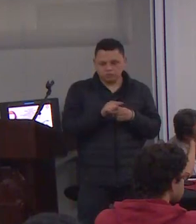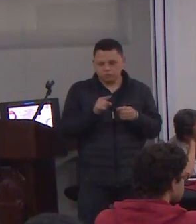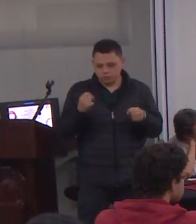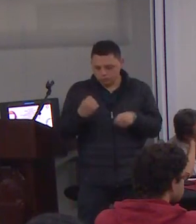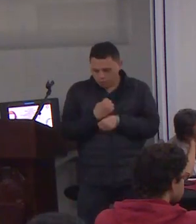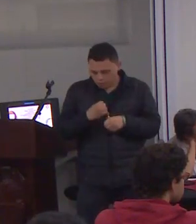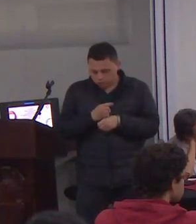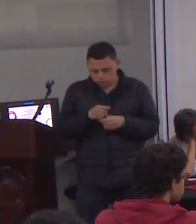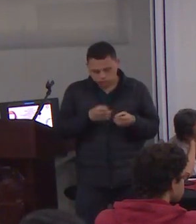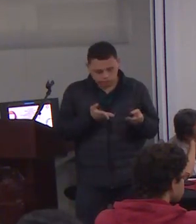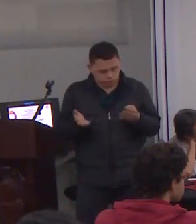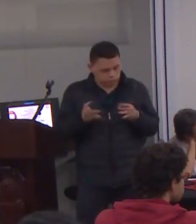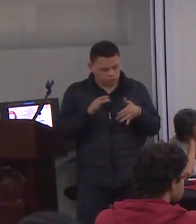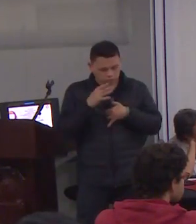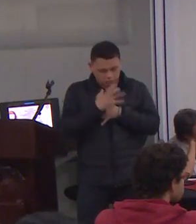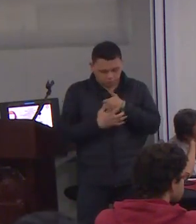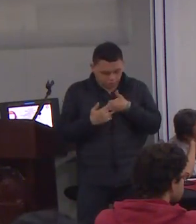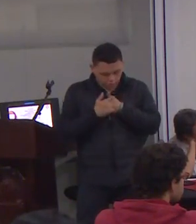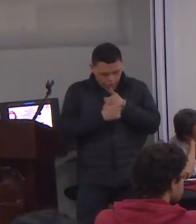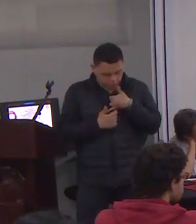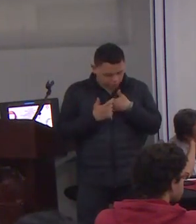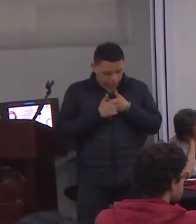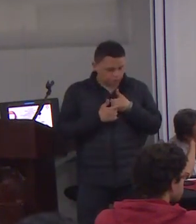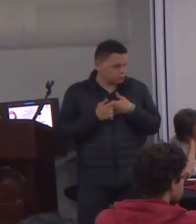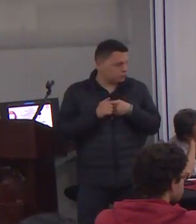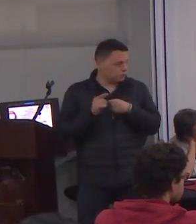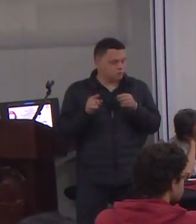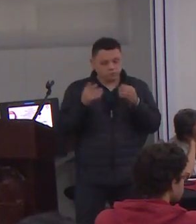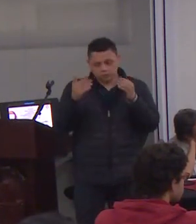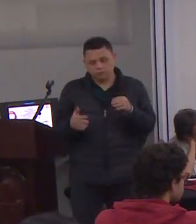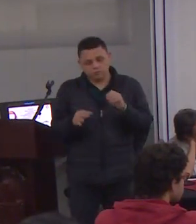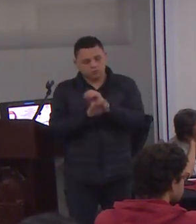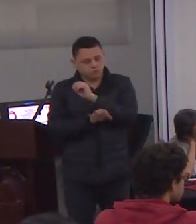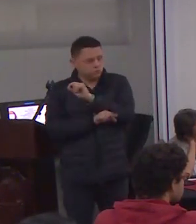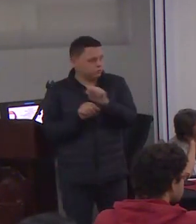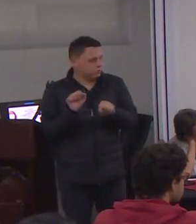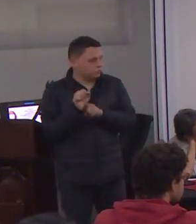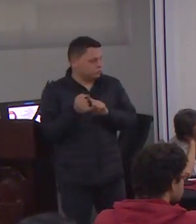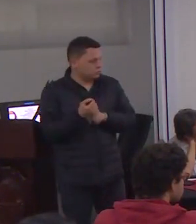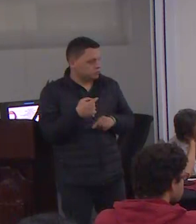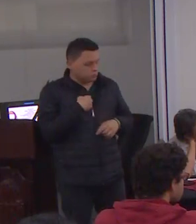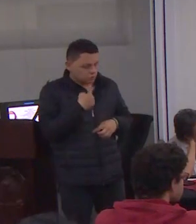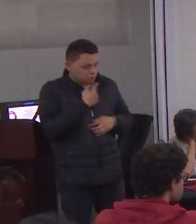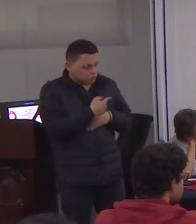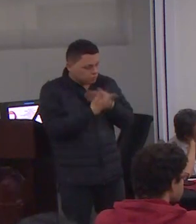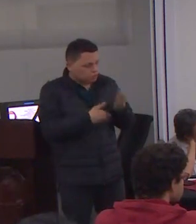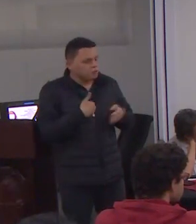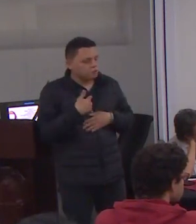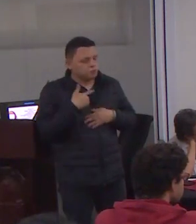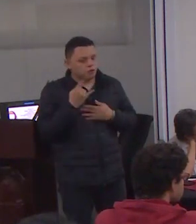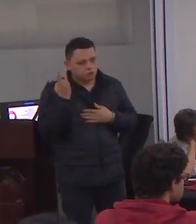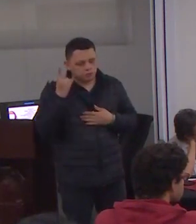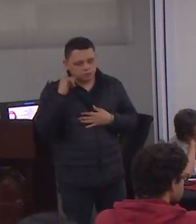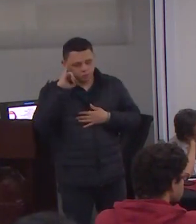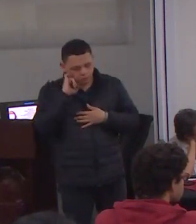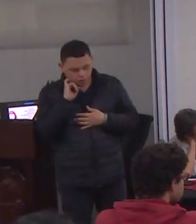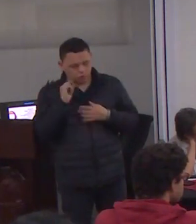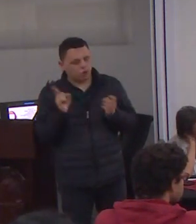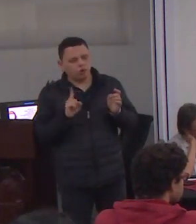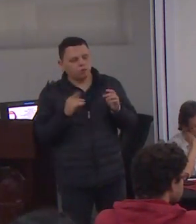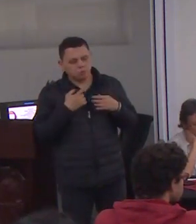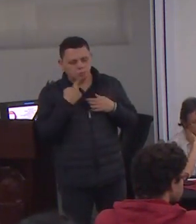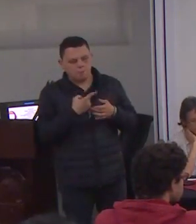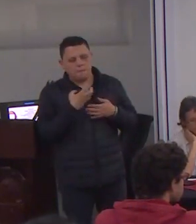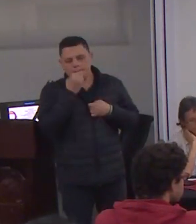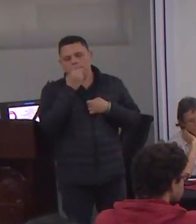país es que muchas personas que llegan con discapacidad psicosocial nunca dicen que tienen ningún proceso de salud mental precisamente por el miedo